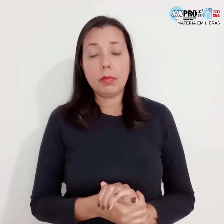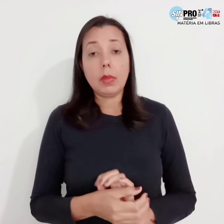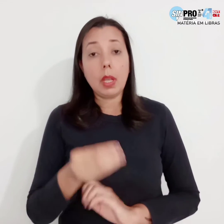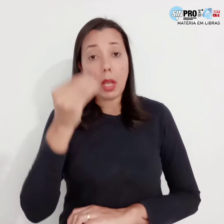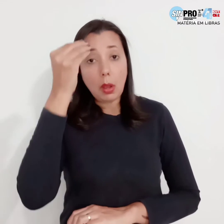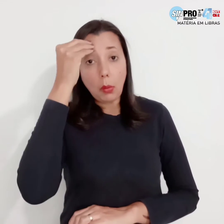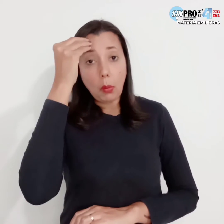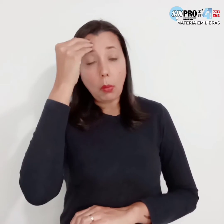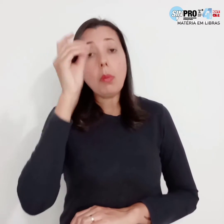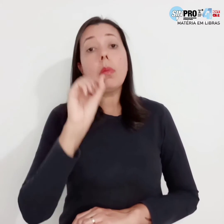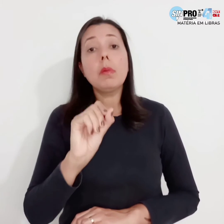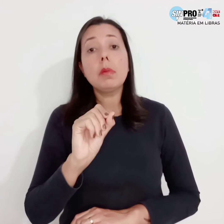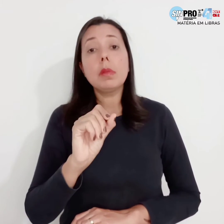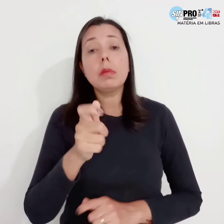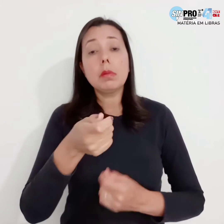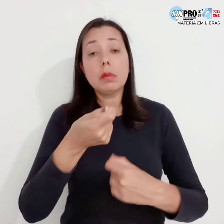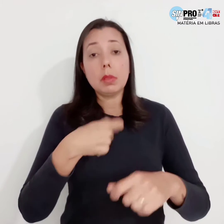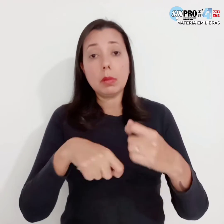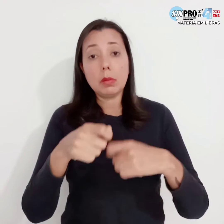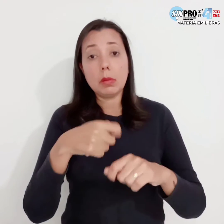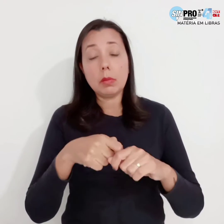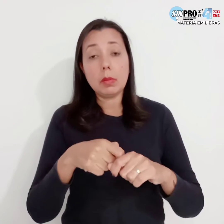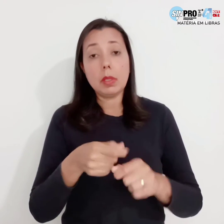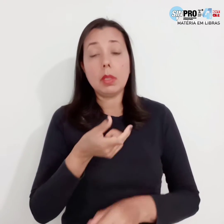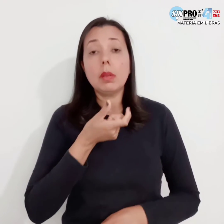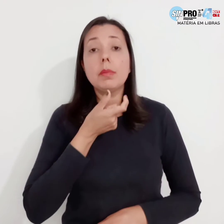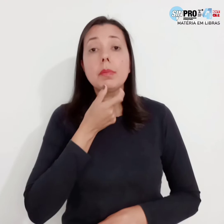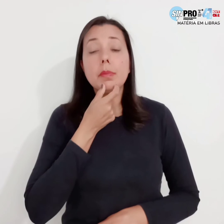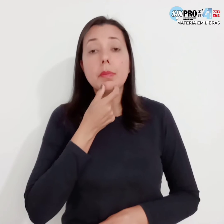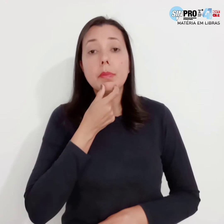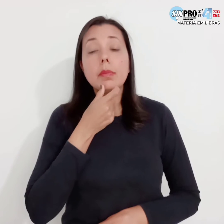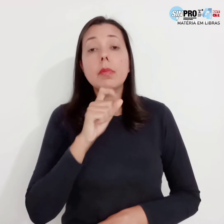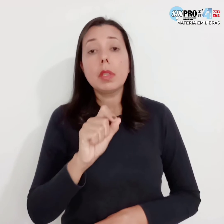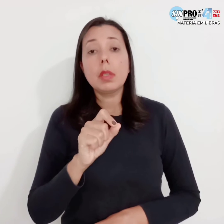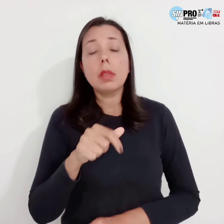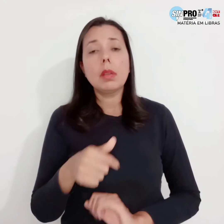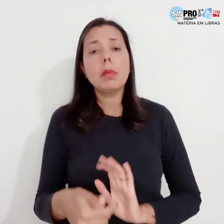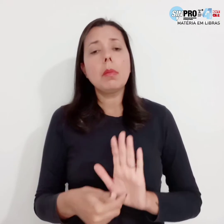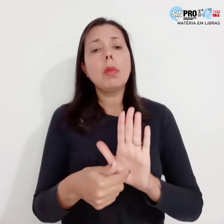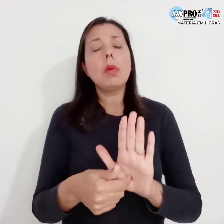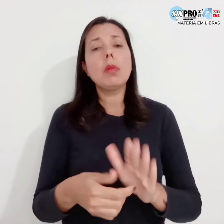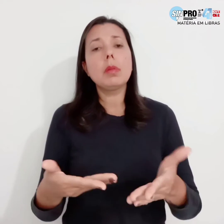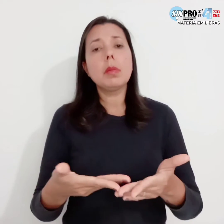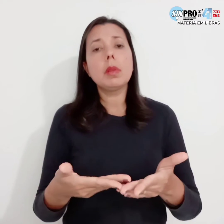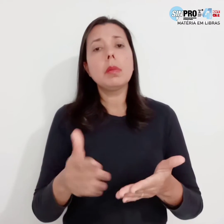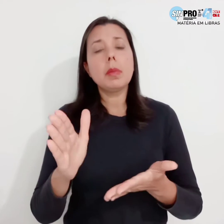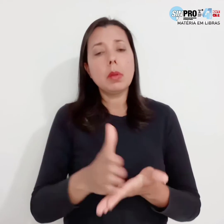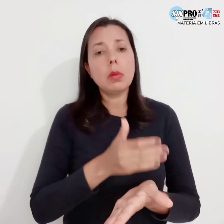culpa disso é da economia neoliberal, imposta pelo golpe de Estado